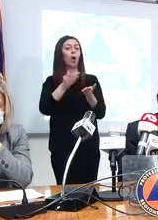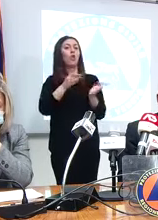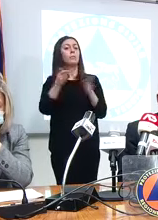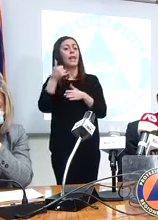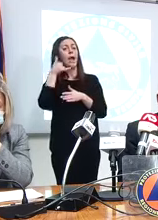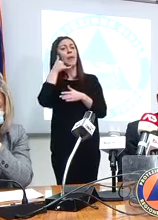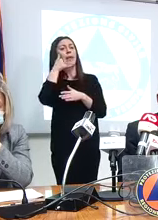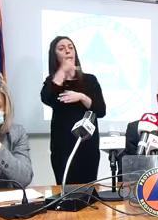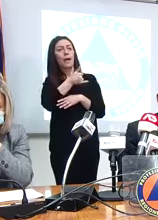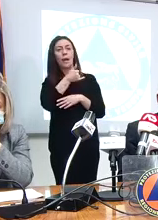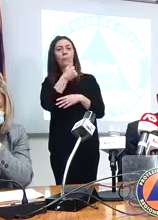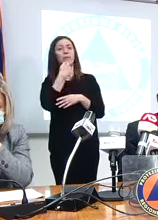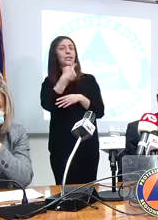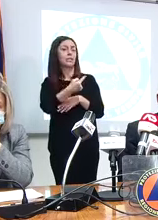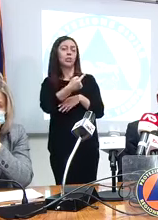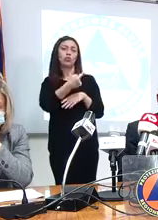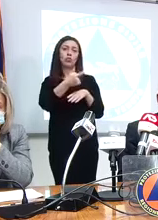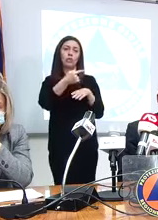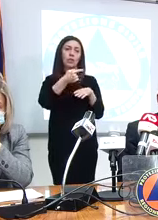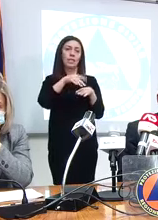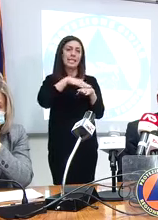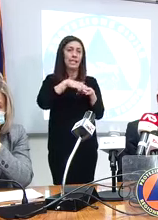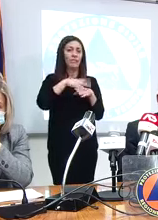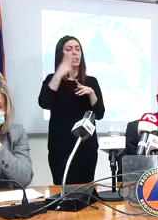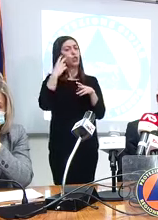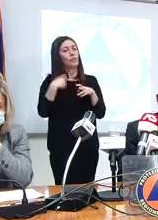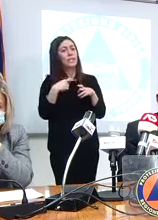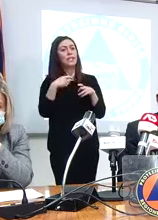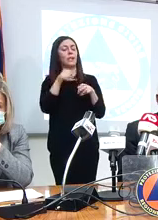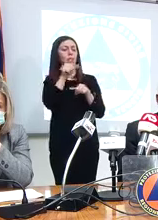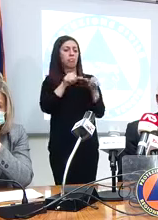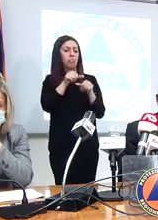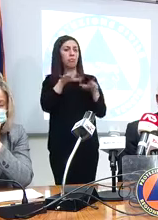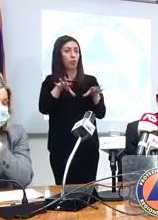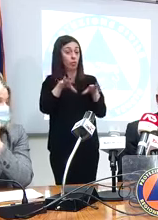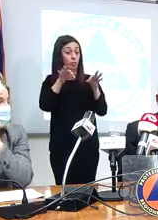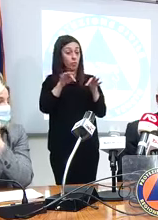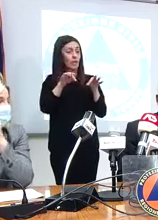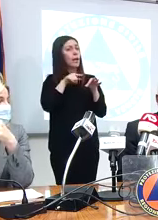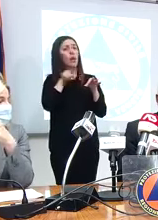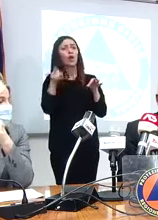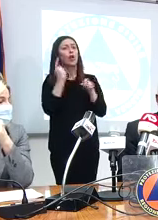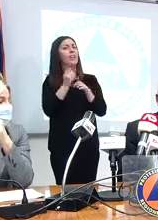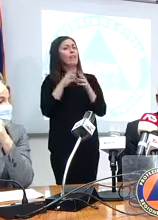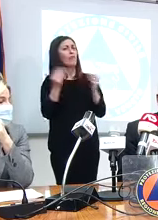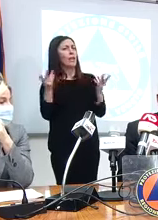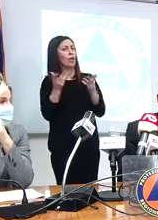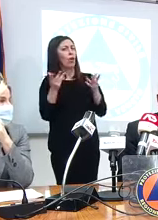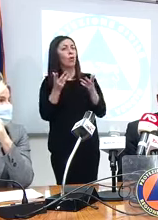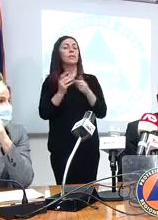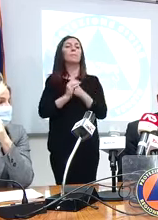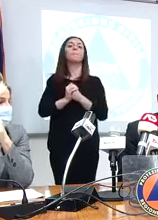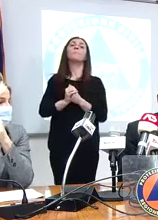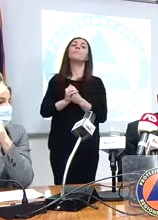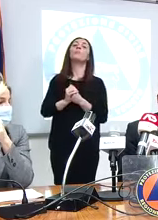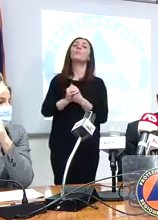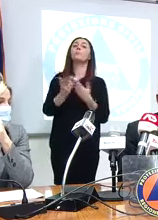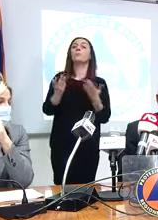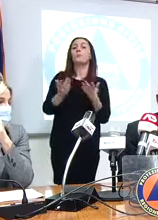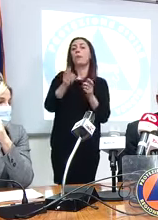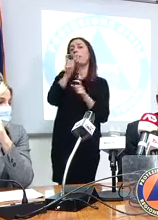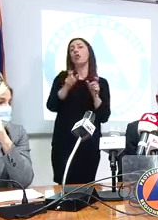dicendo il suo intervento, la sua visita è stata sospesa, cosa devono fare? Allora, chi ha già una data